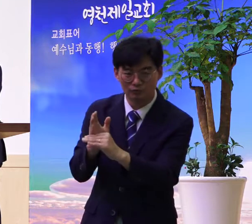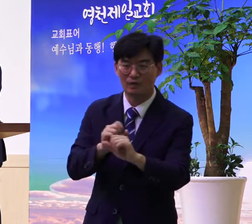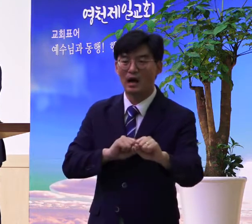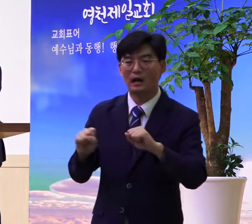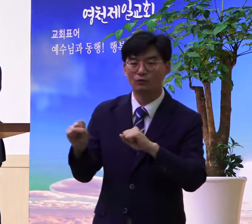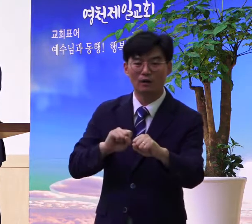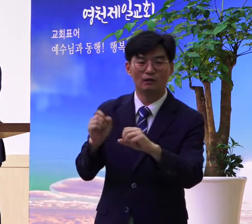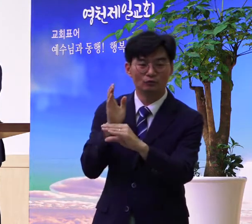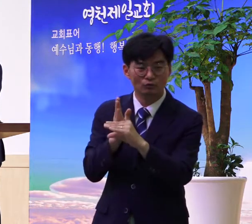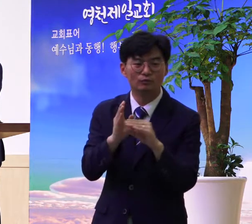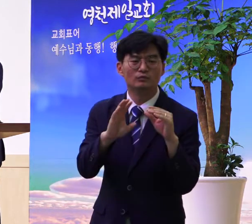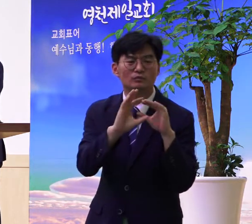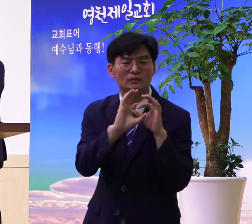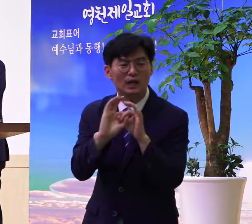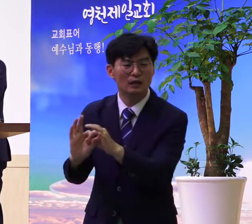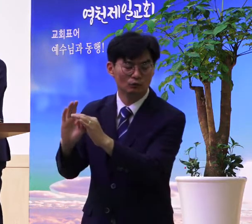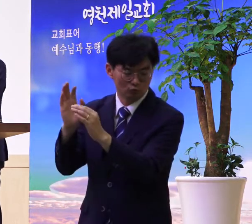우리가 오늘 읽은